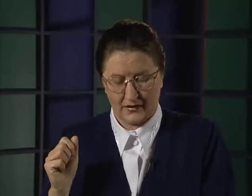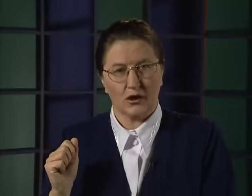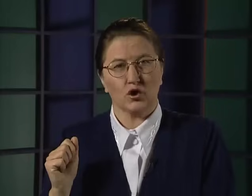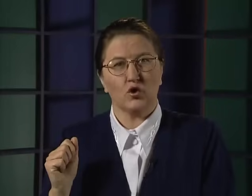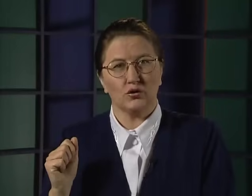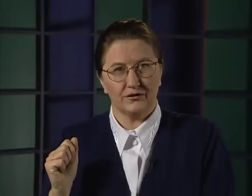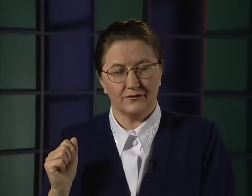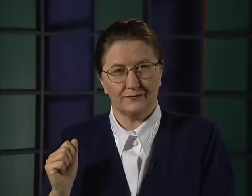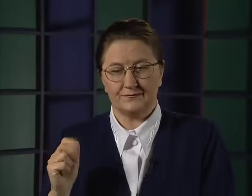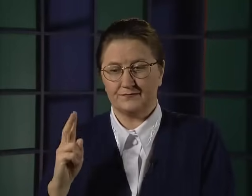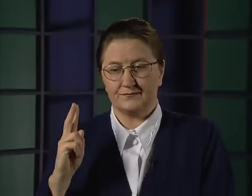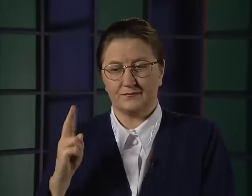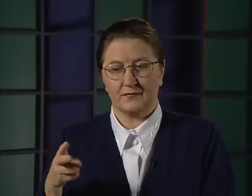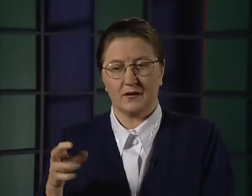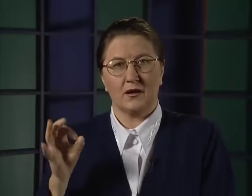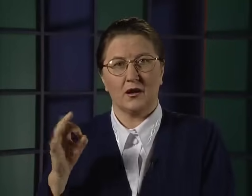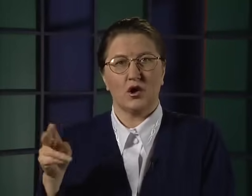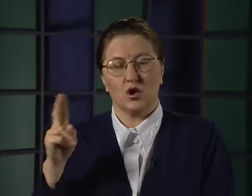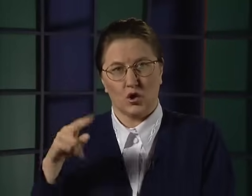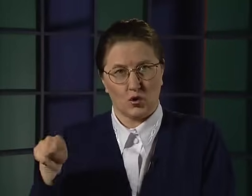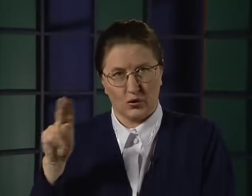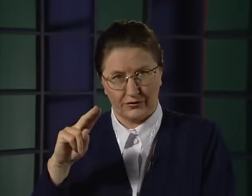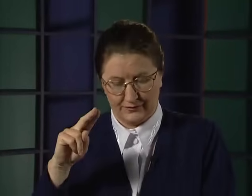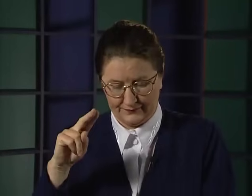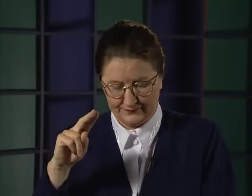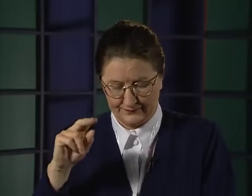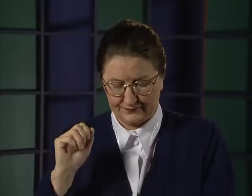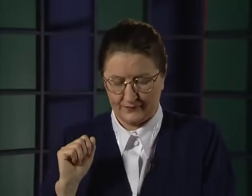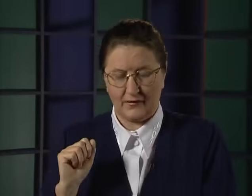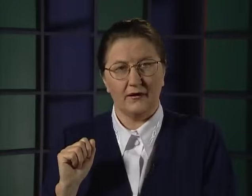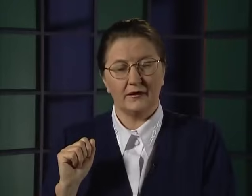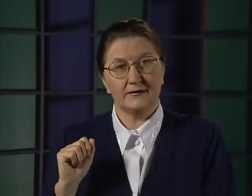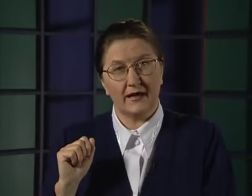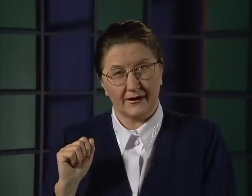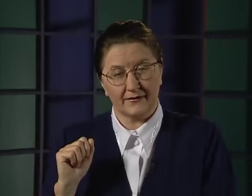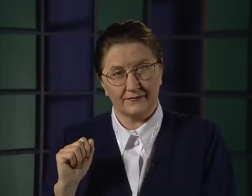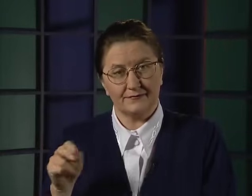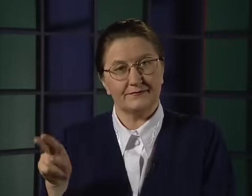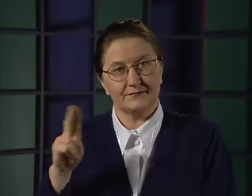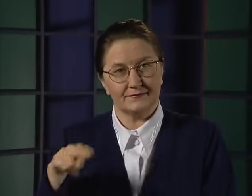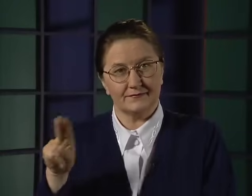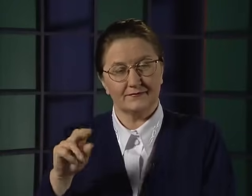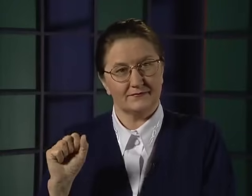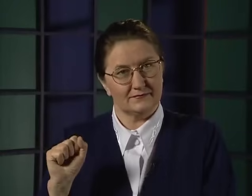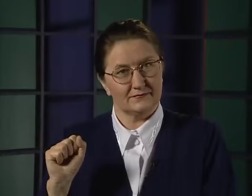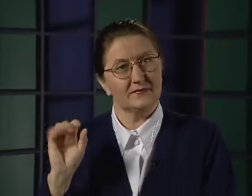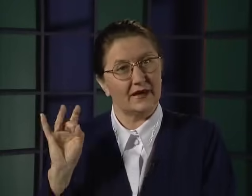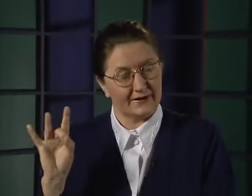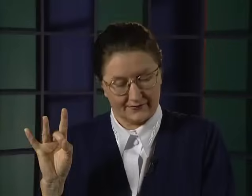«КОД», «КОД», «ДА», Дар, дар.